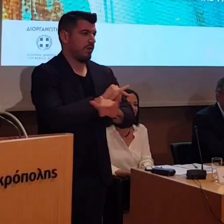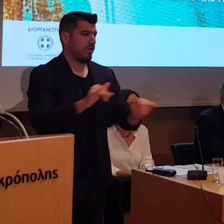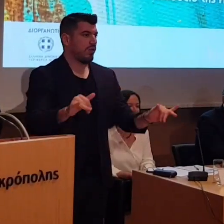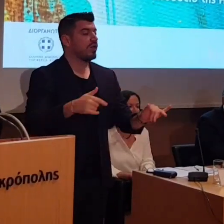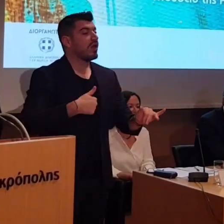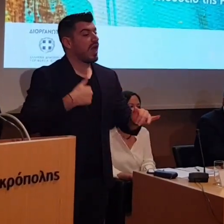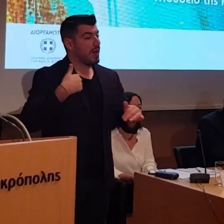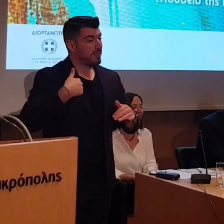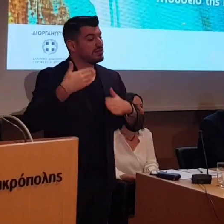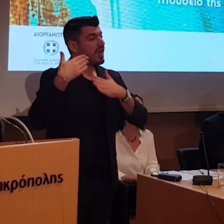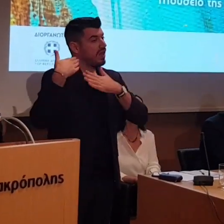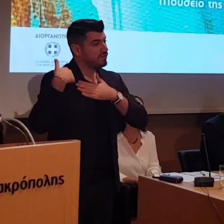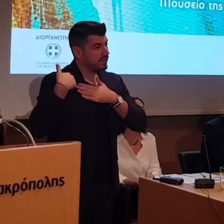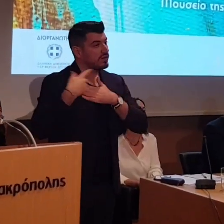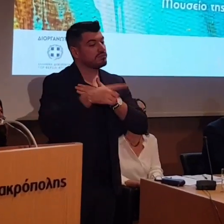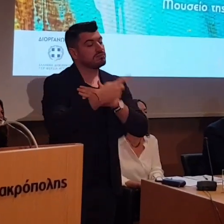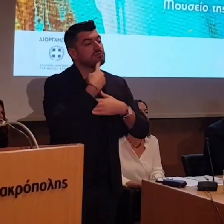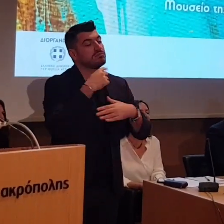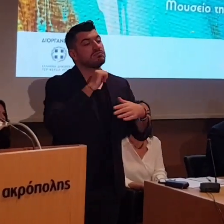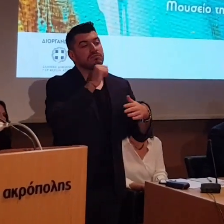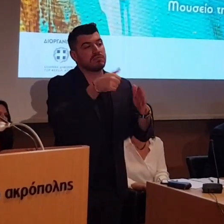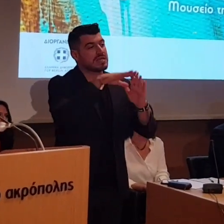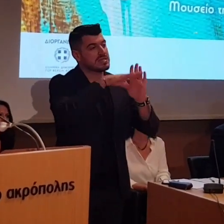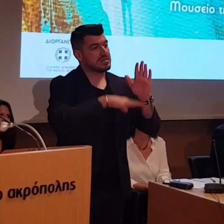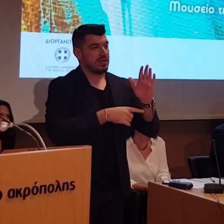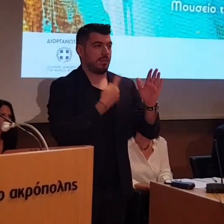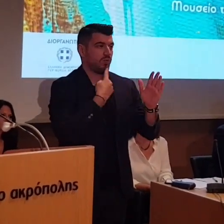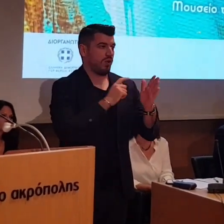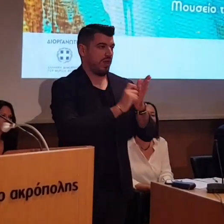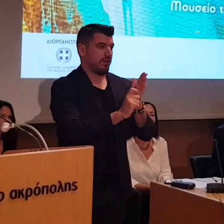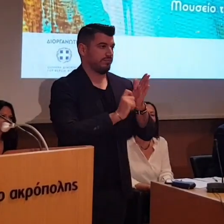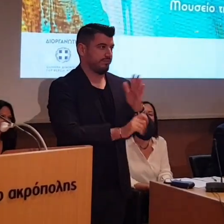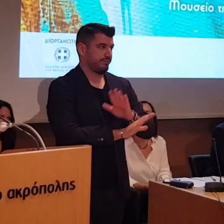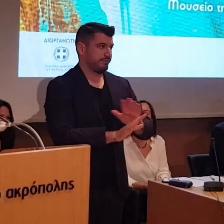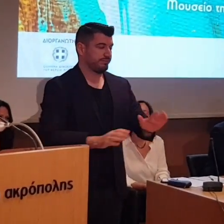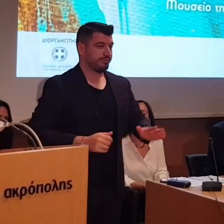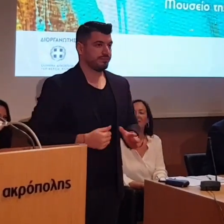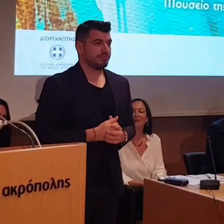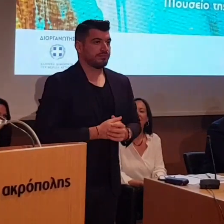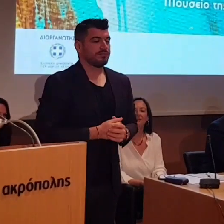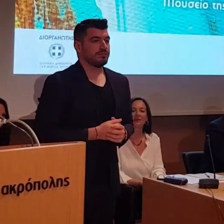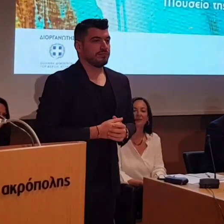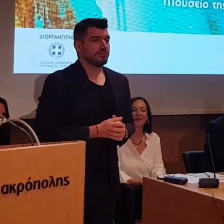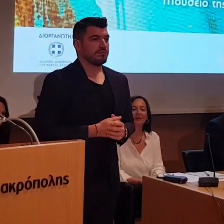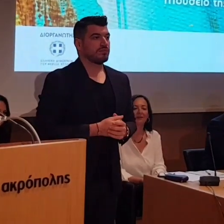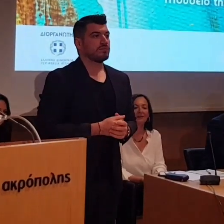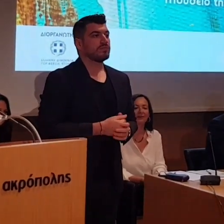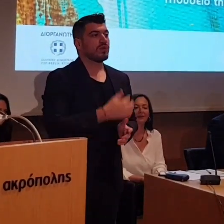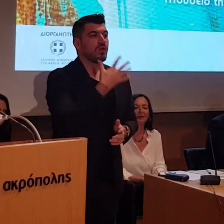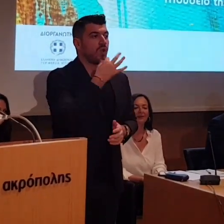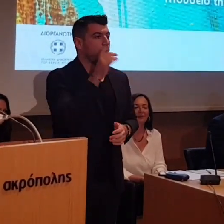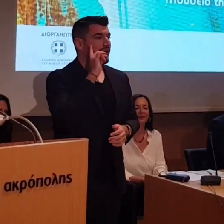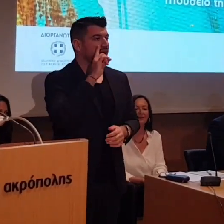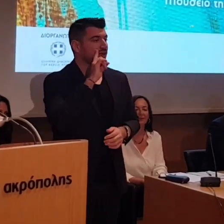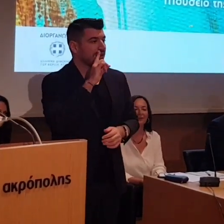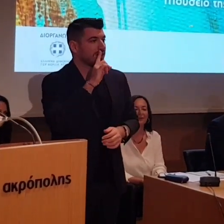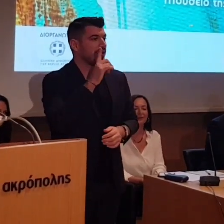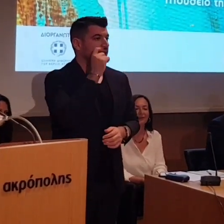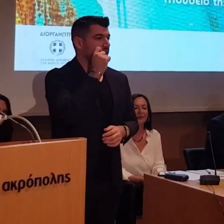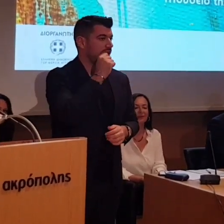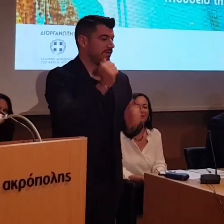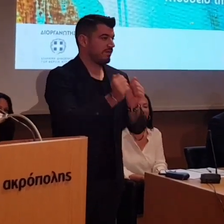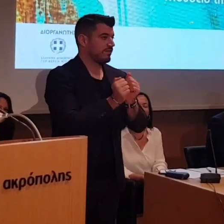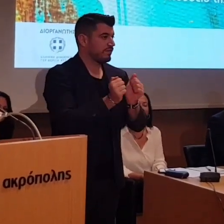μας καθήκον μόνο με τις δράσεις που μόλις ταχυολόγησα. Διότι, φίλες και φίλοι, αξιότιμοι